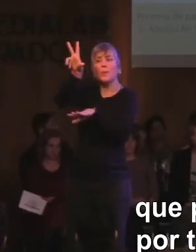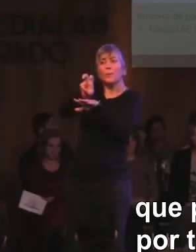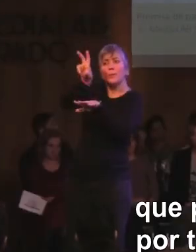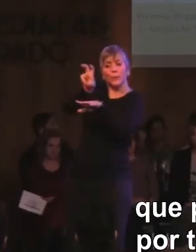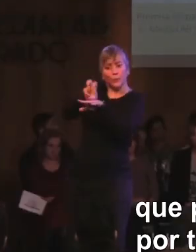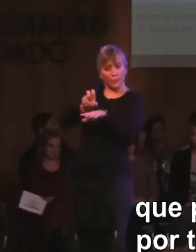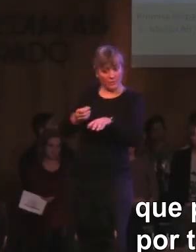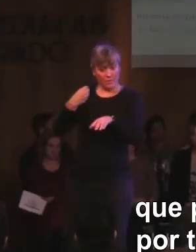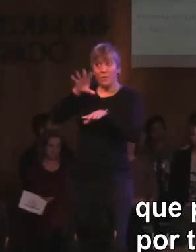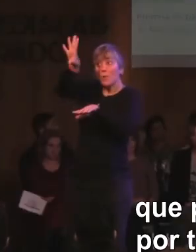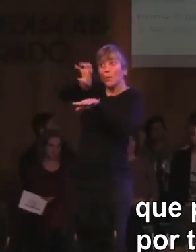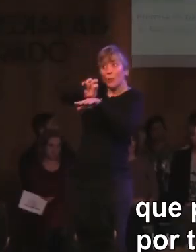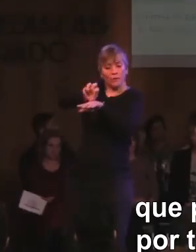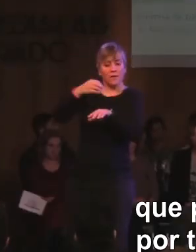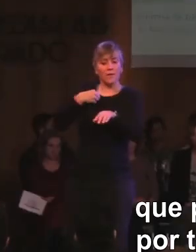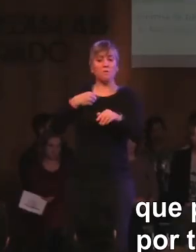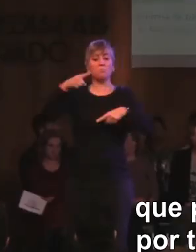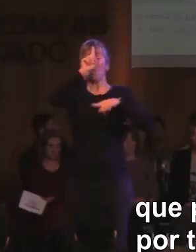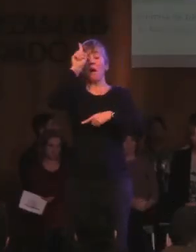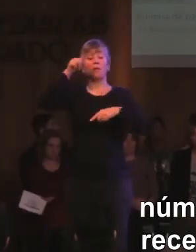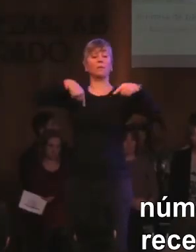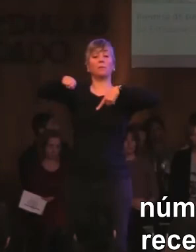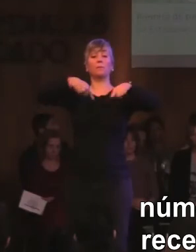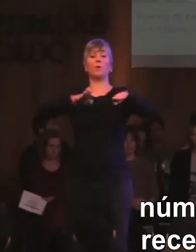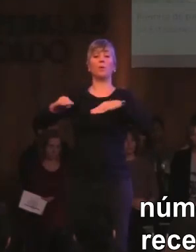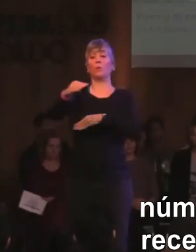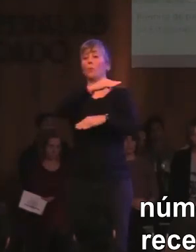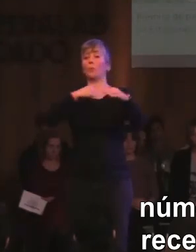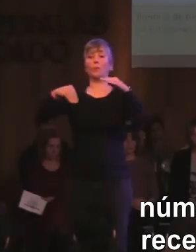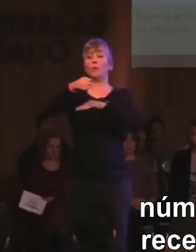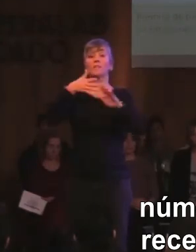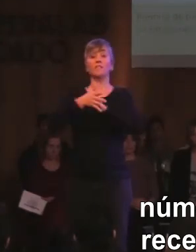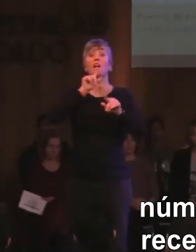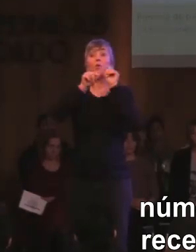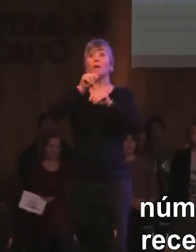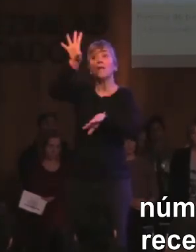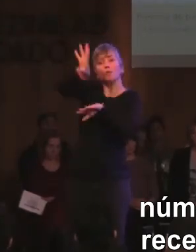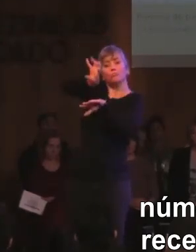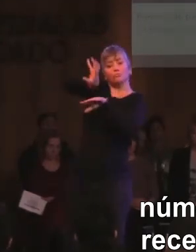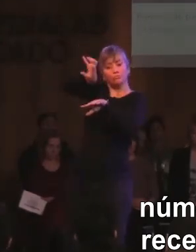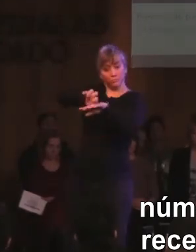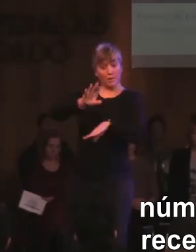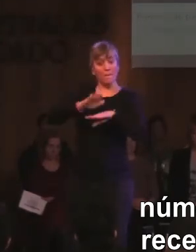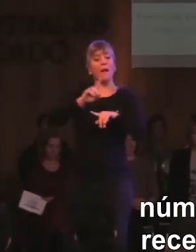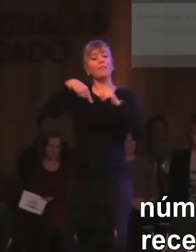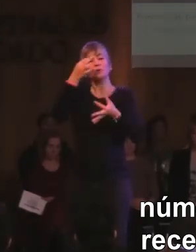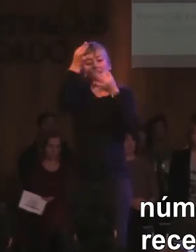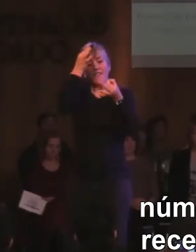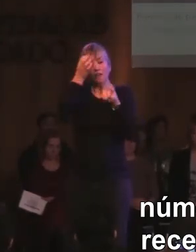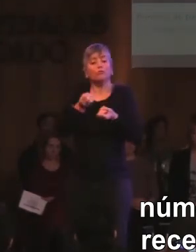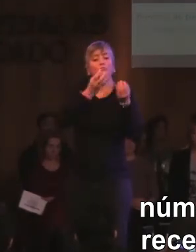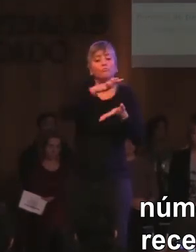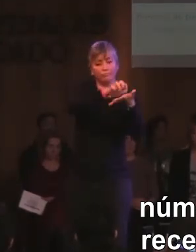estar moviéndose por todo Madrid con un gran número de puntos móviles de recepción de datos.